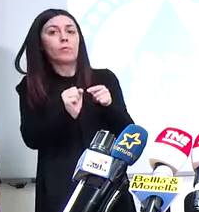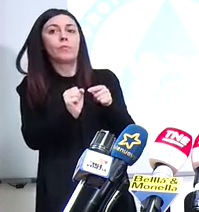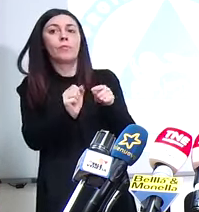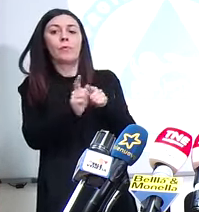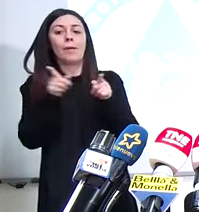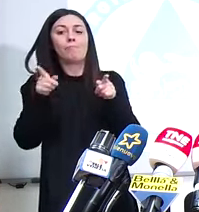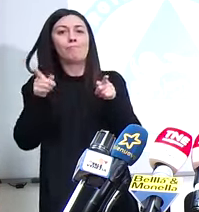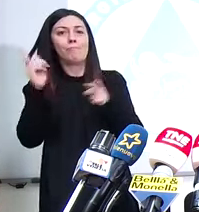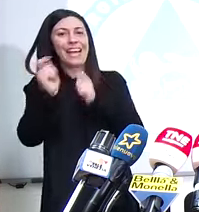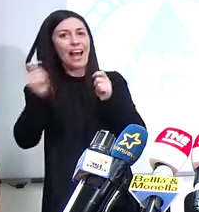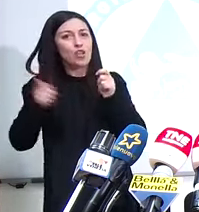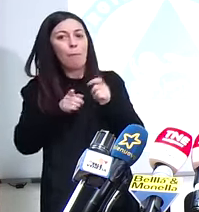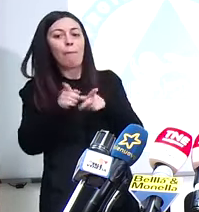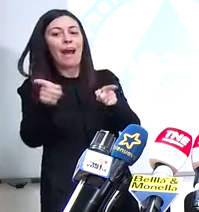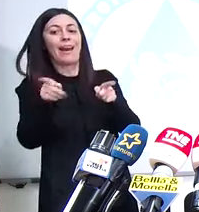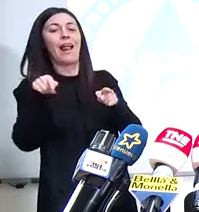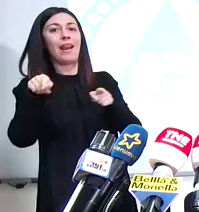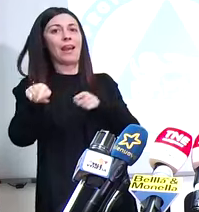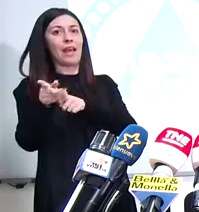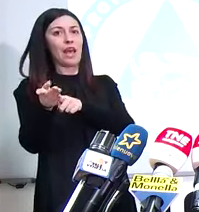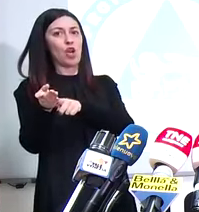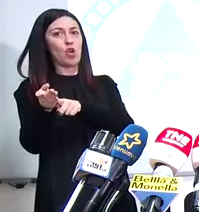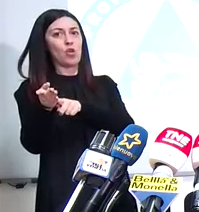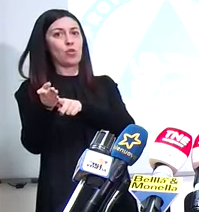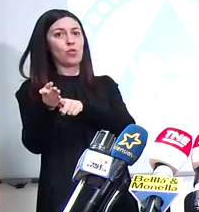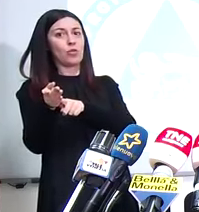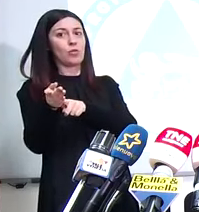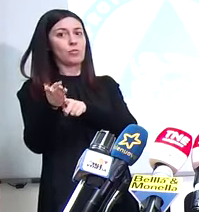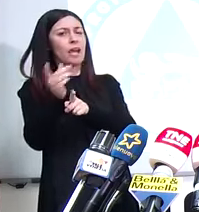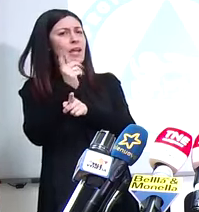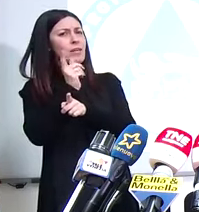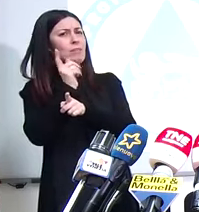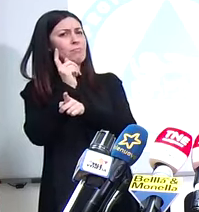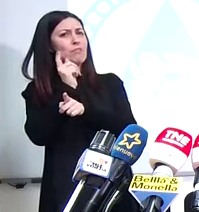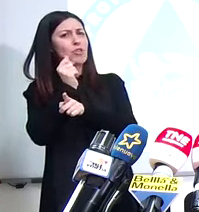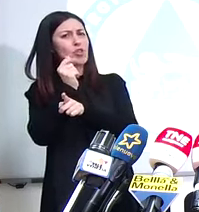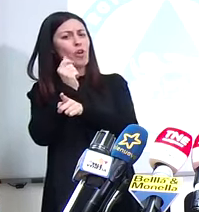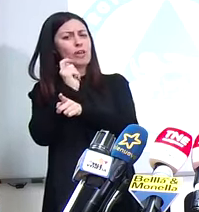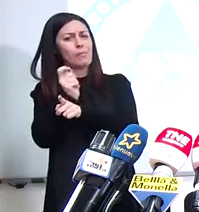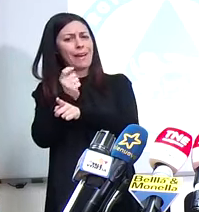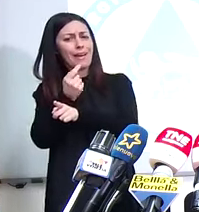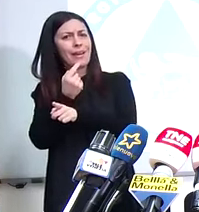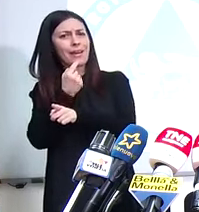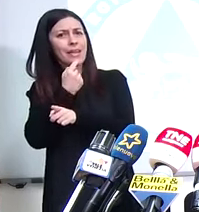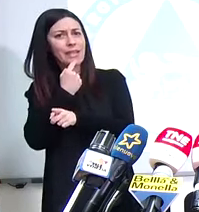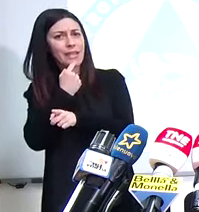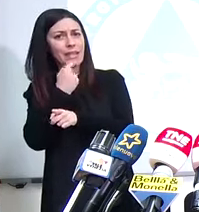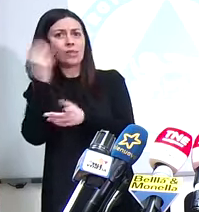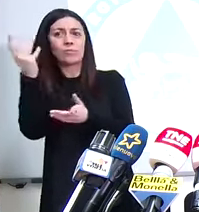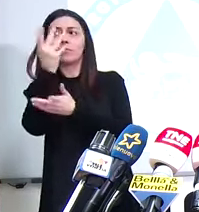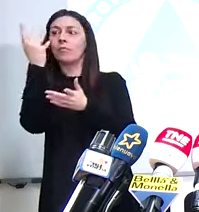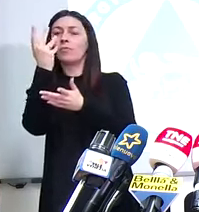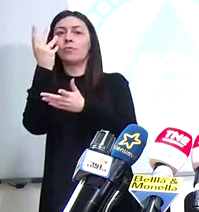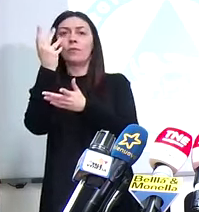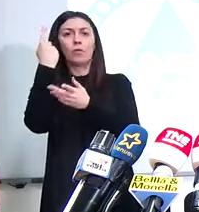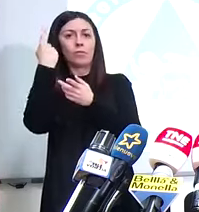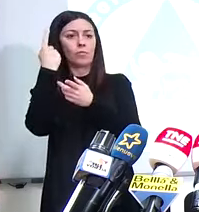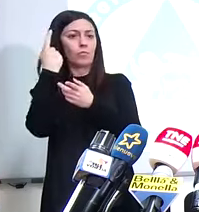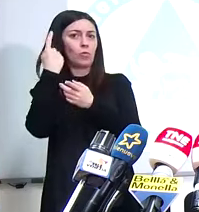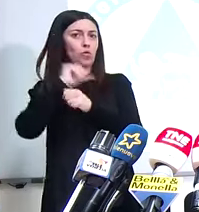i soldi sarebbero tutti della regione dal bilancio regionale oppure non faccio sarebbe una sorta di ristoro che pensate di chiedere lo stato